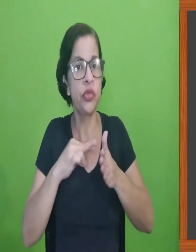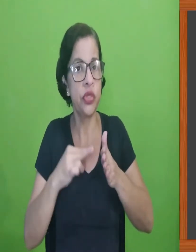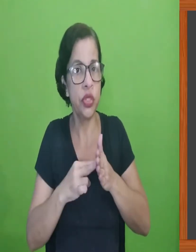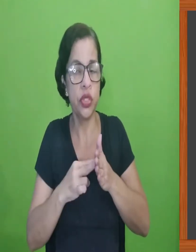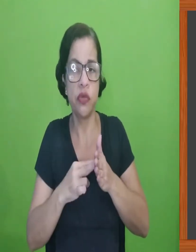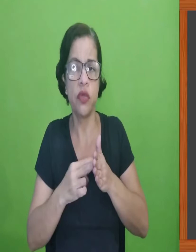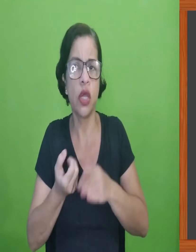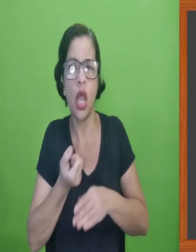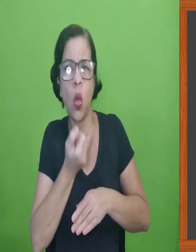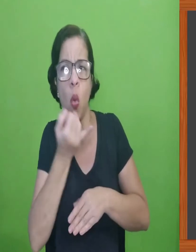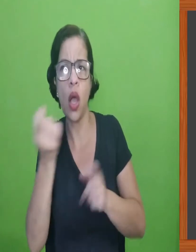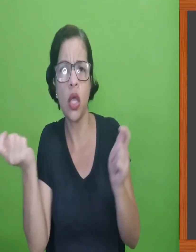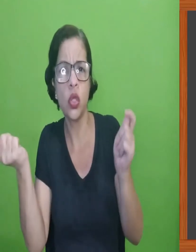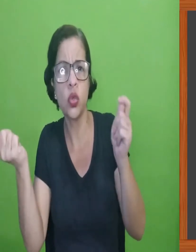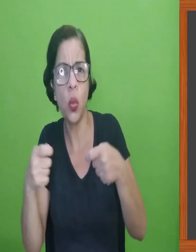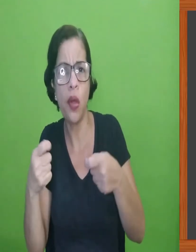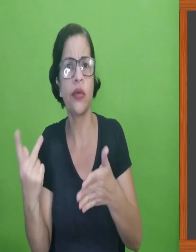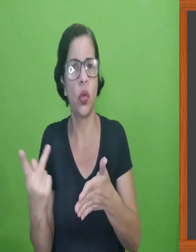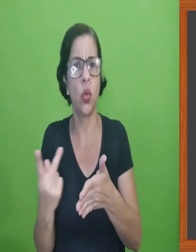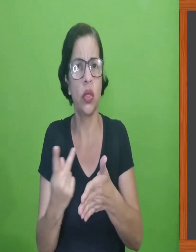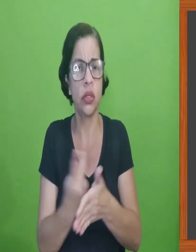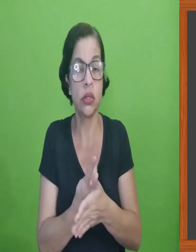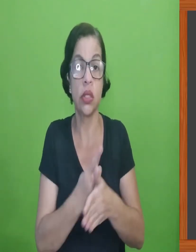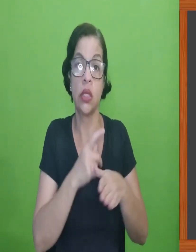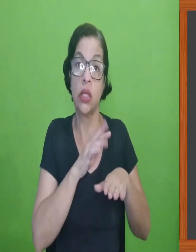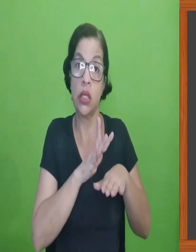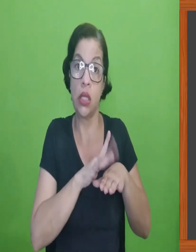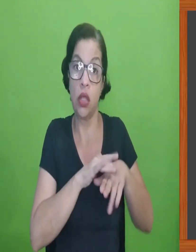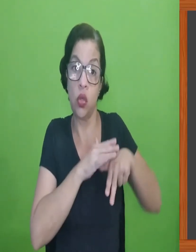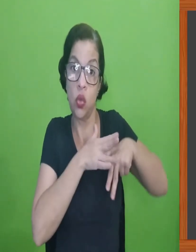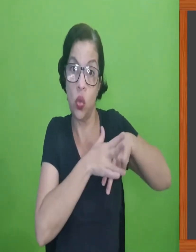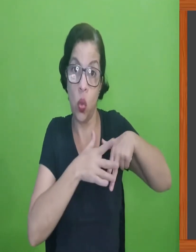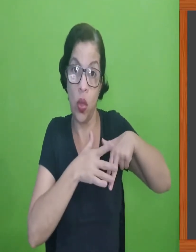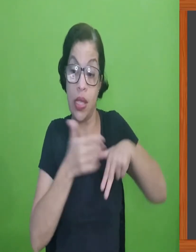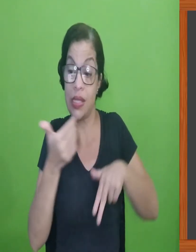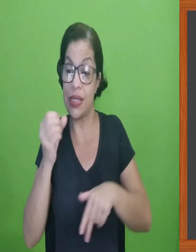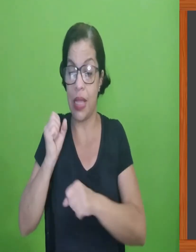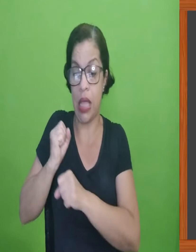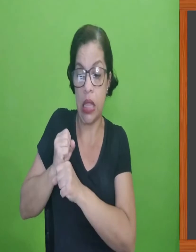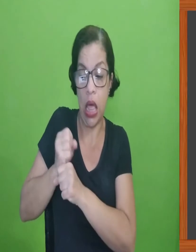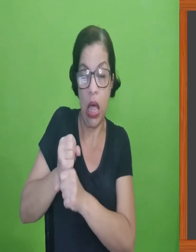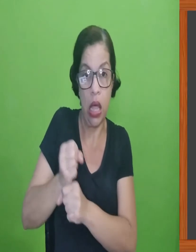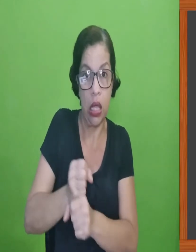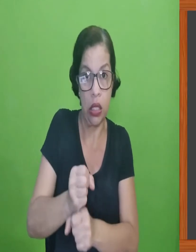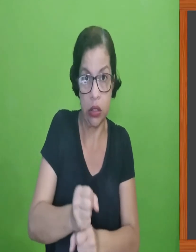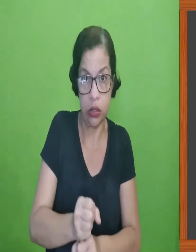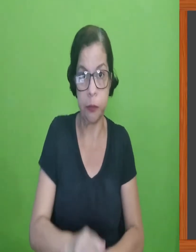da possibilidade da ocorrência de eventos e doenças cardiovasculares em 10 anos.